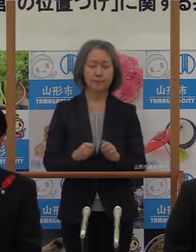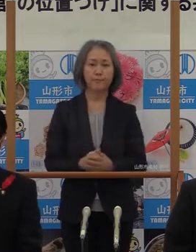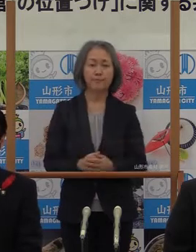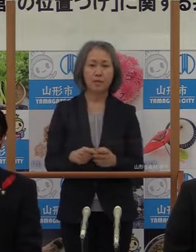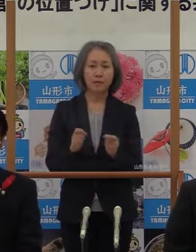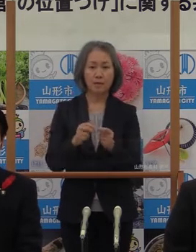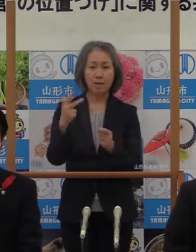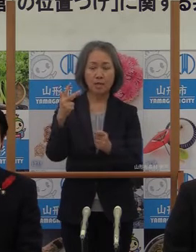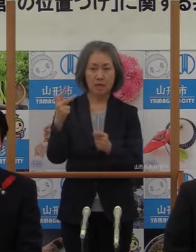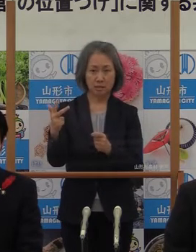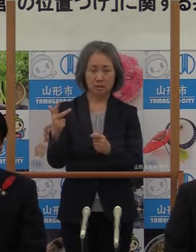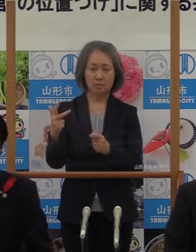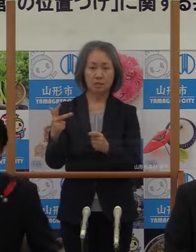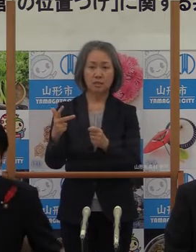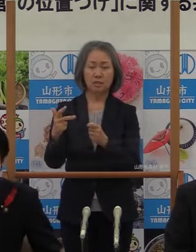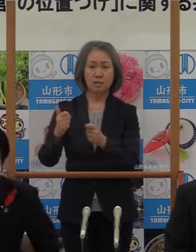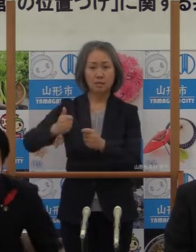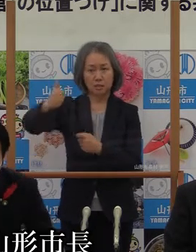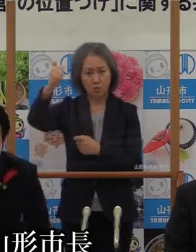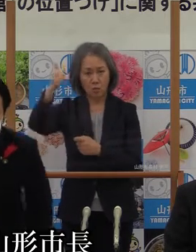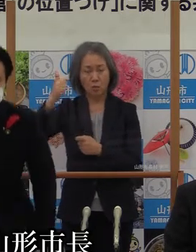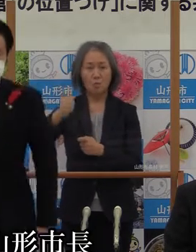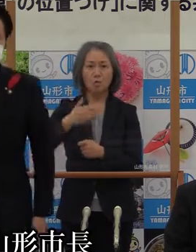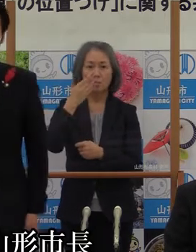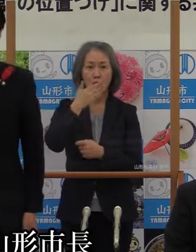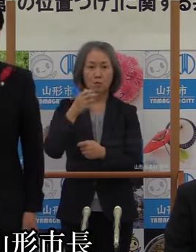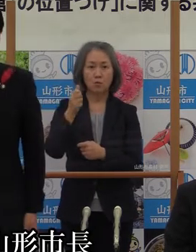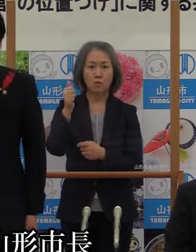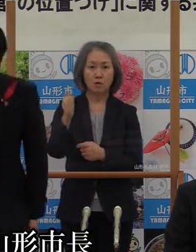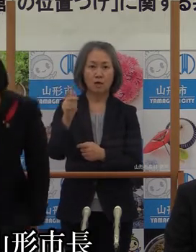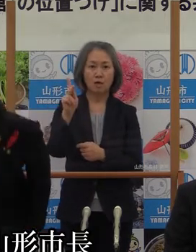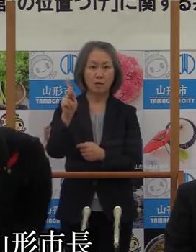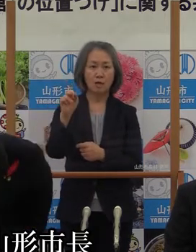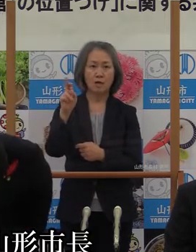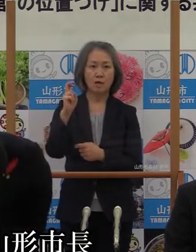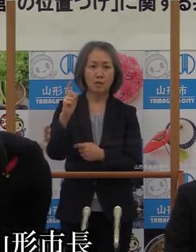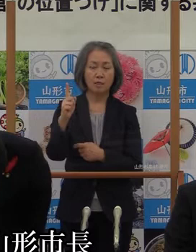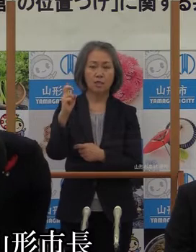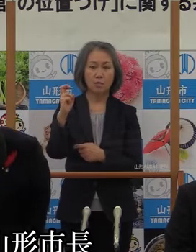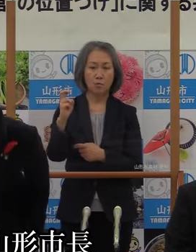山形市より、佐藤貴博山形市長でございます。 はい、よろしくお願いします。